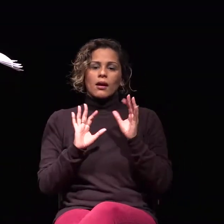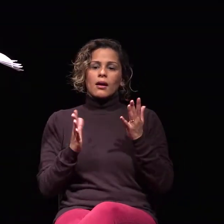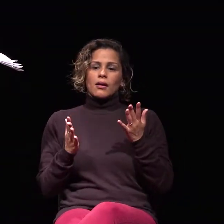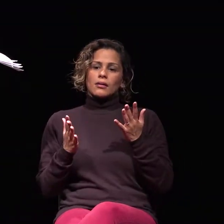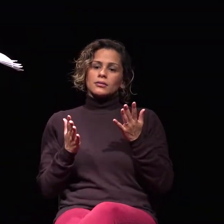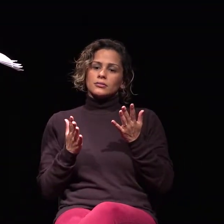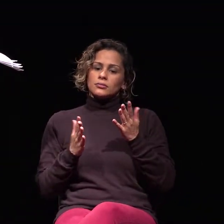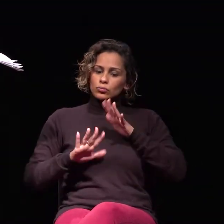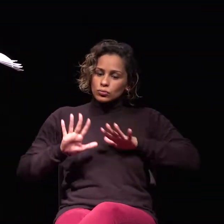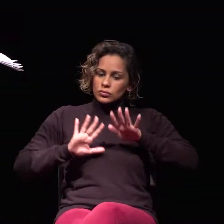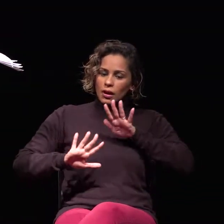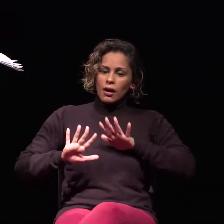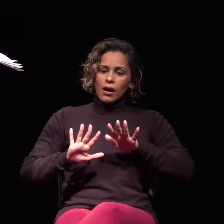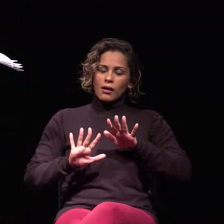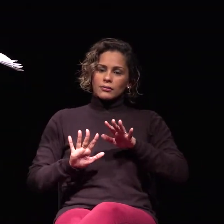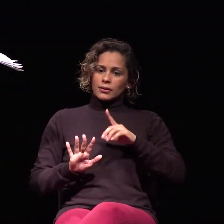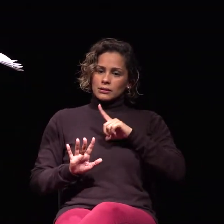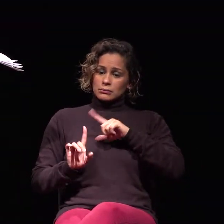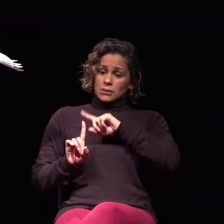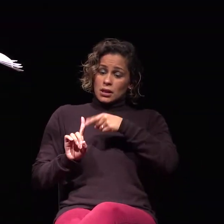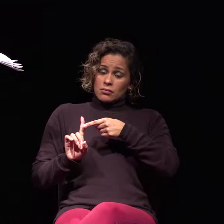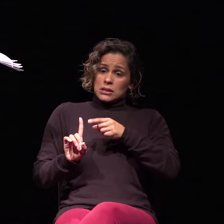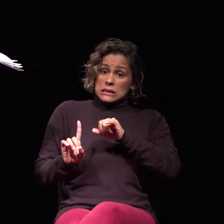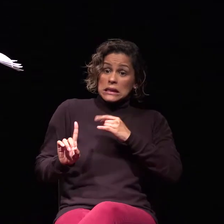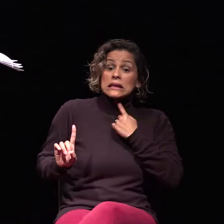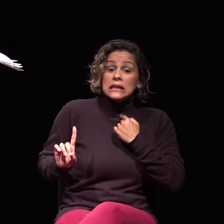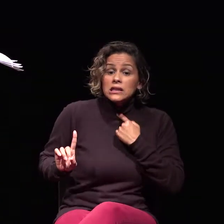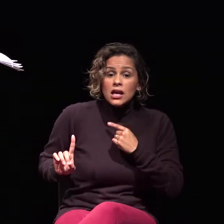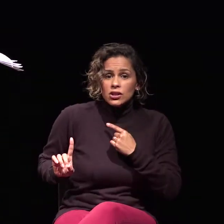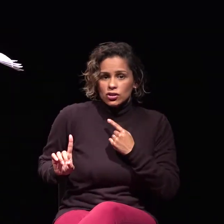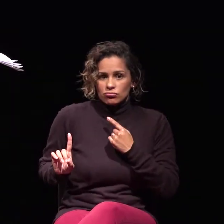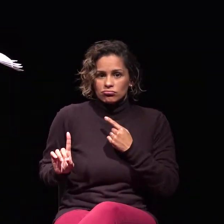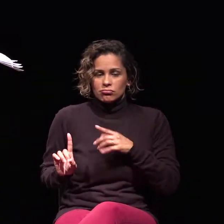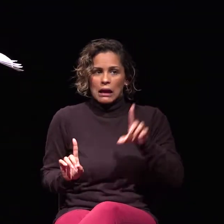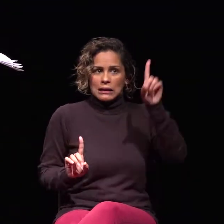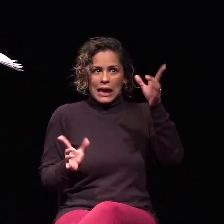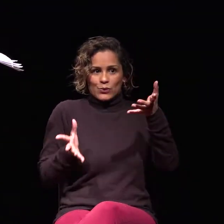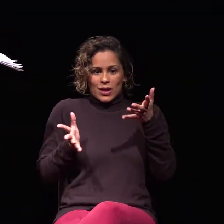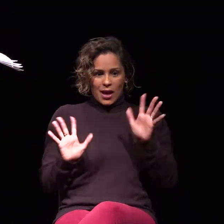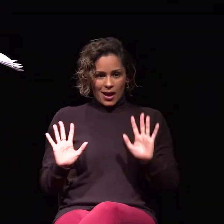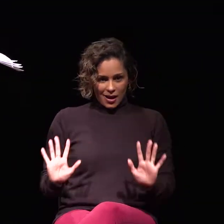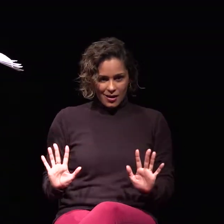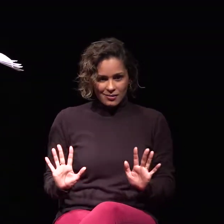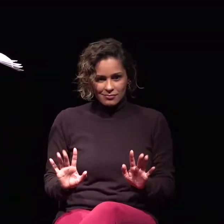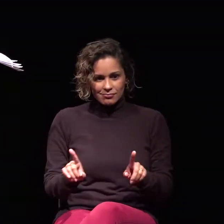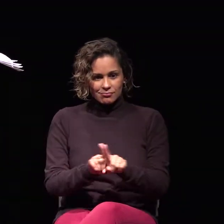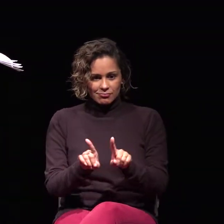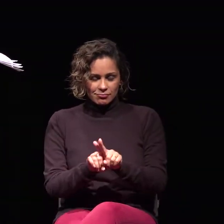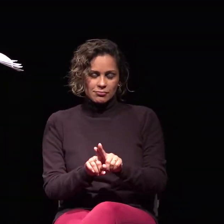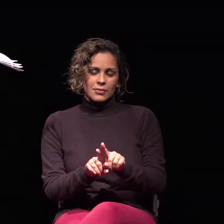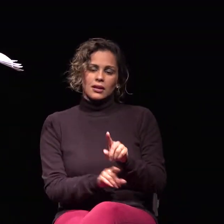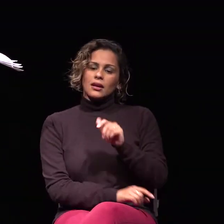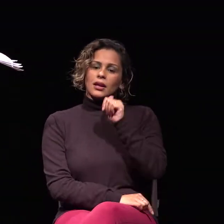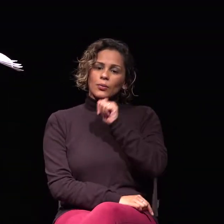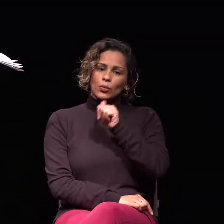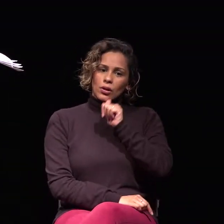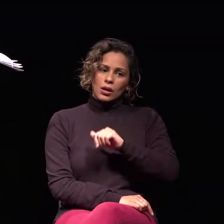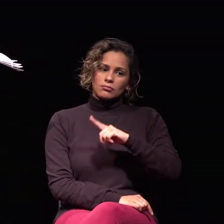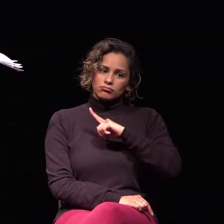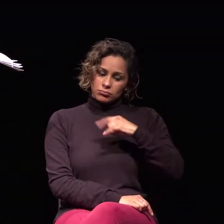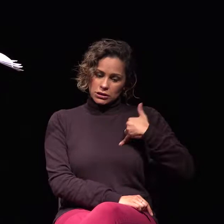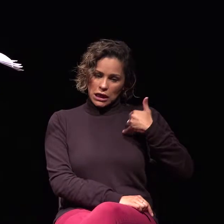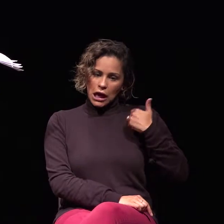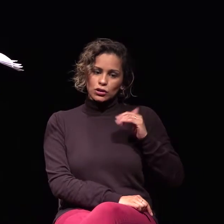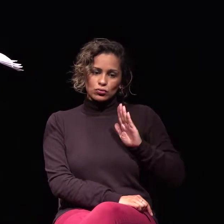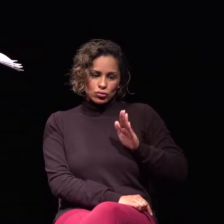já começa a mudar muito. As mulheres vindo para a cidade, elas vão precisar de ter uma maior escolaridade para poder trabalhar nas